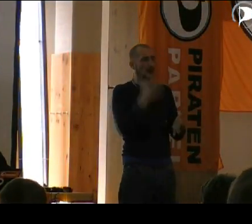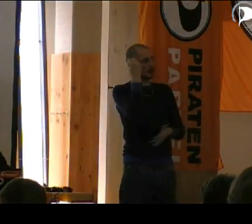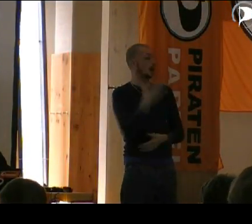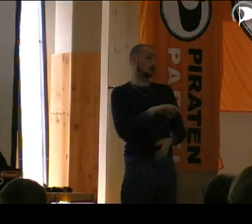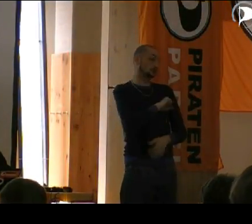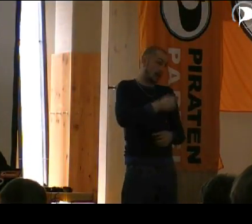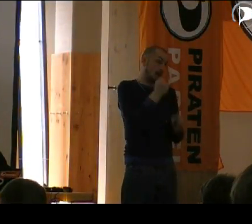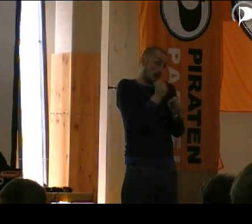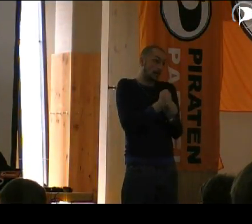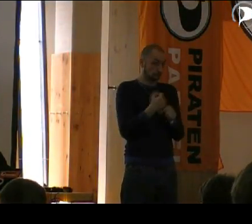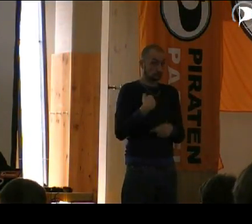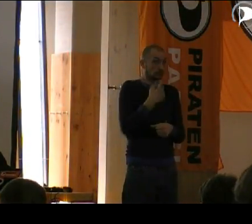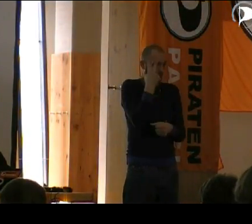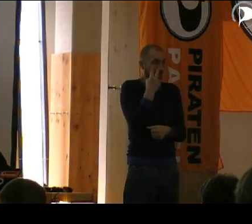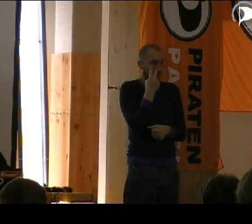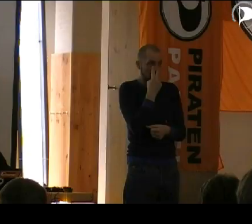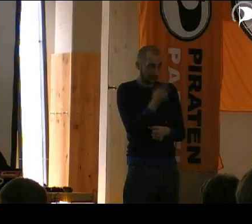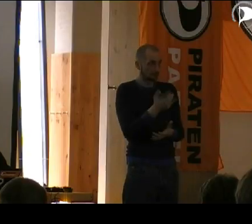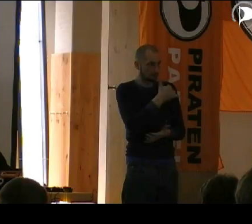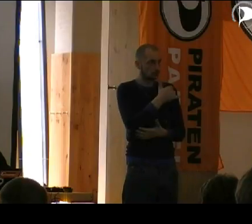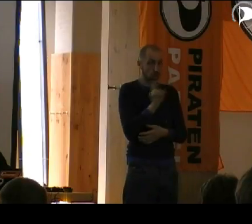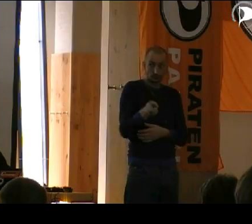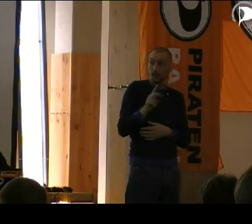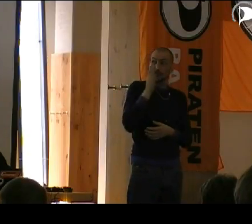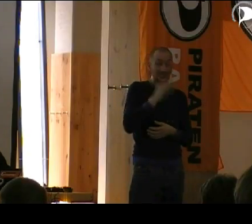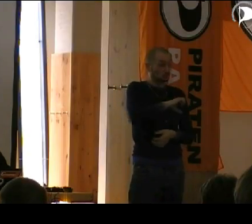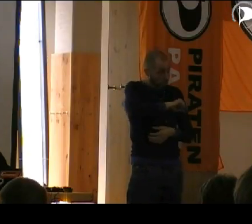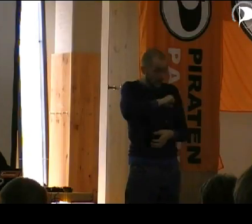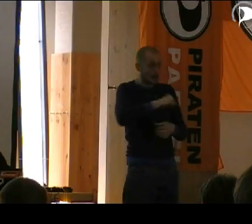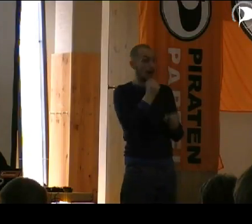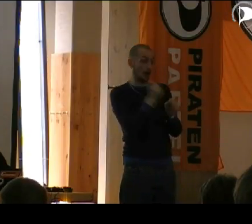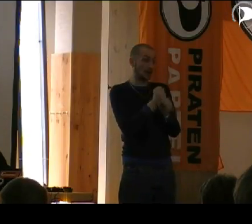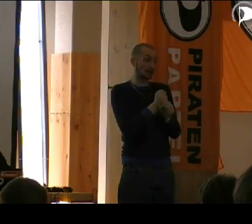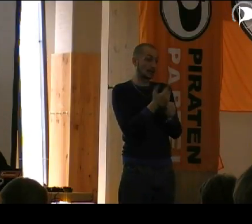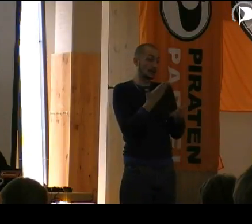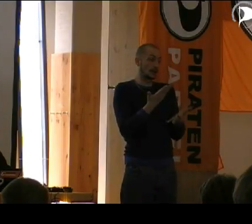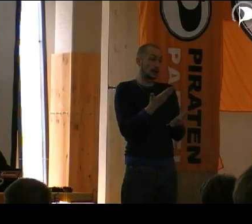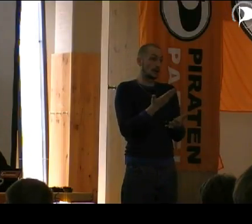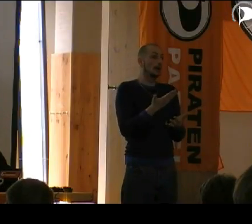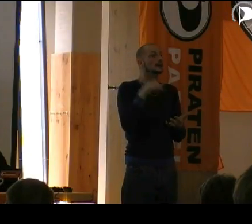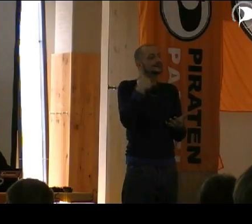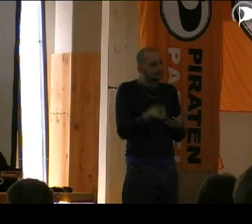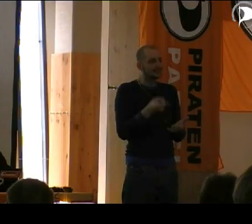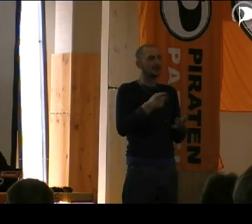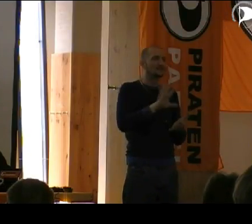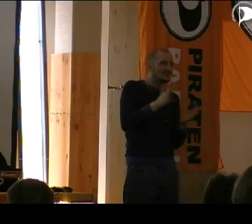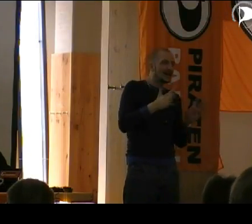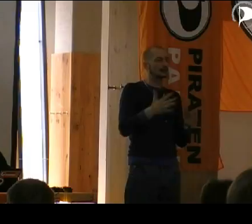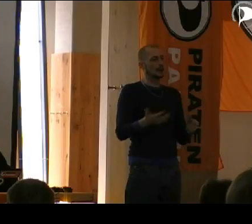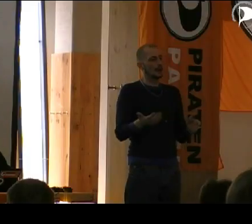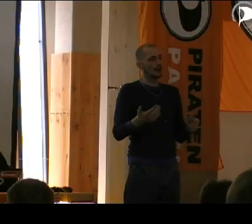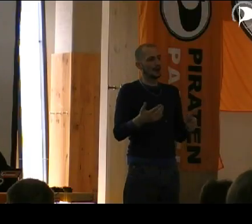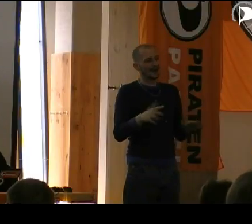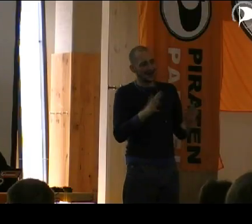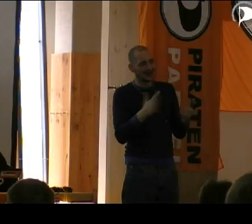weiter steht also ich habe ich schnell bearbeitet kann man erfahren wie schwer wird ist zu wenig sagt